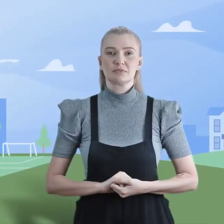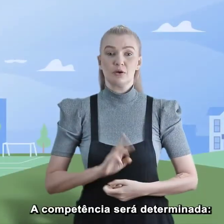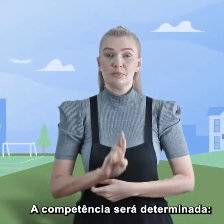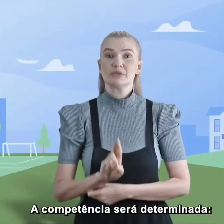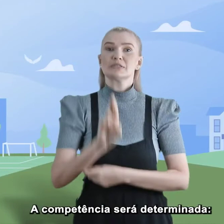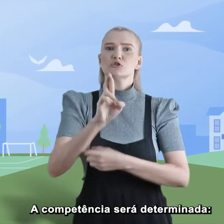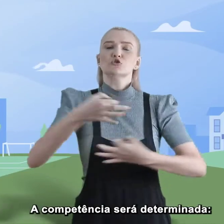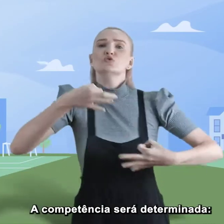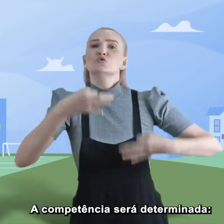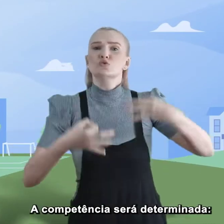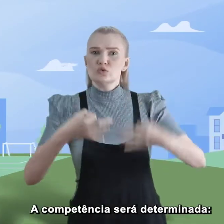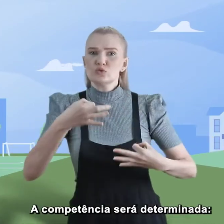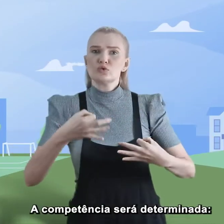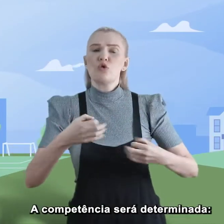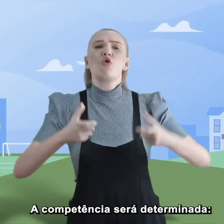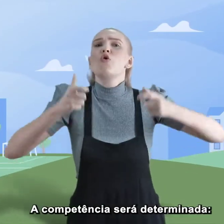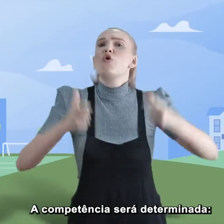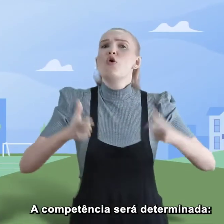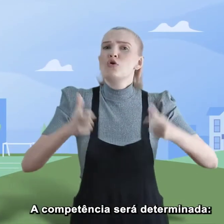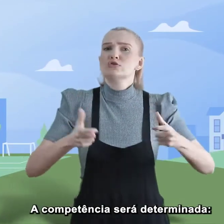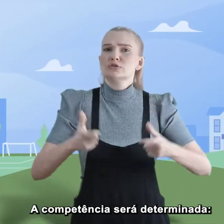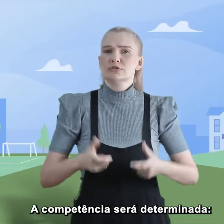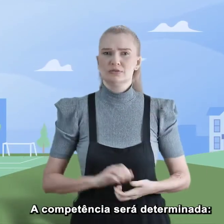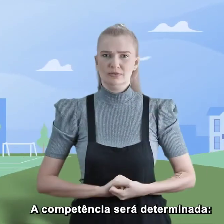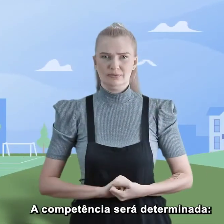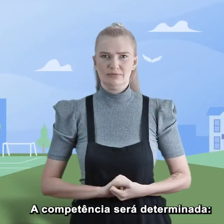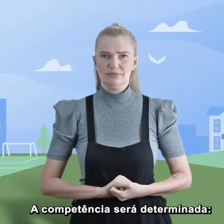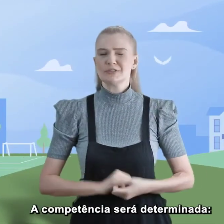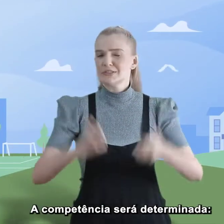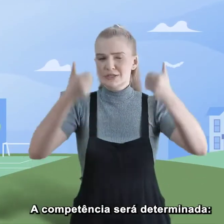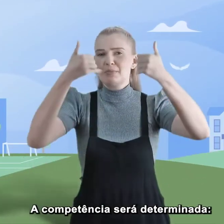A competência será determinada.